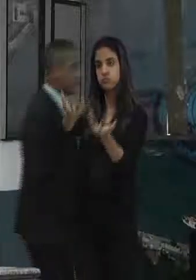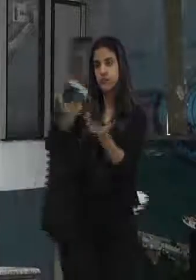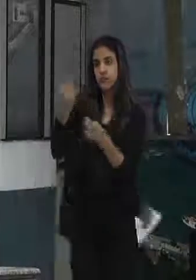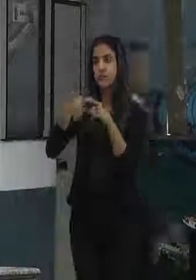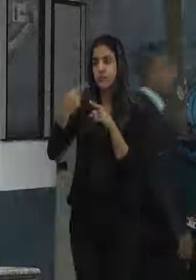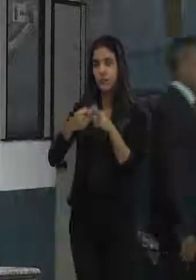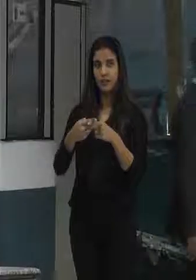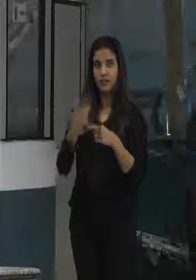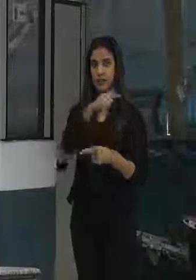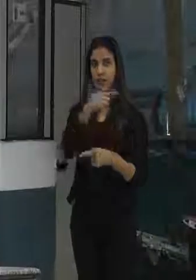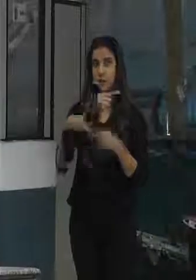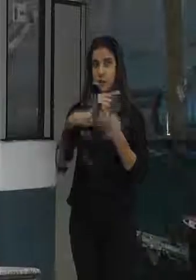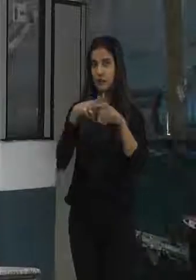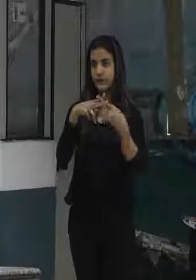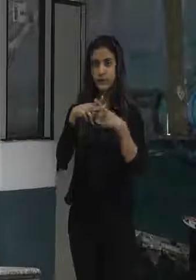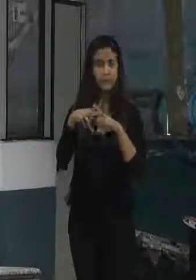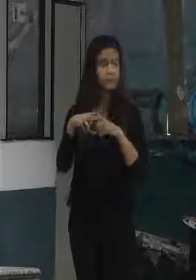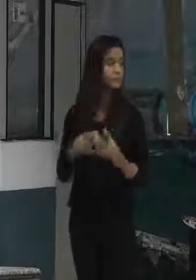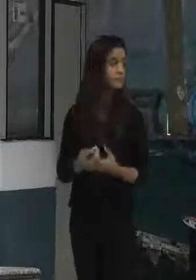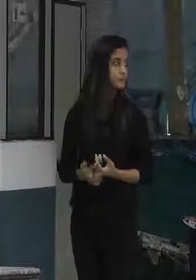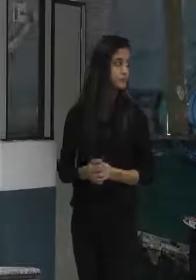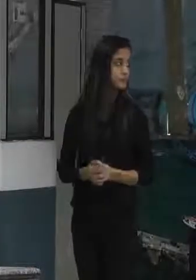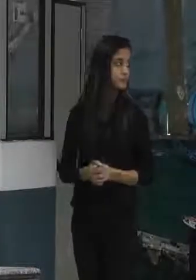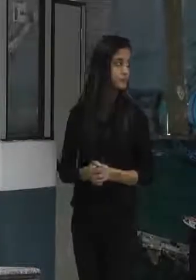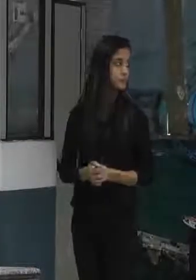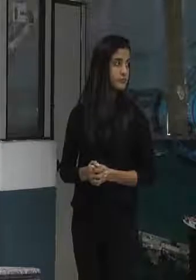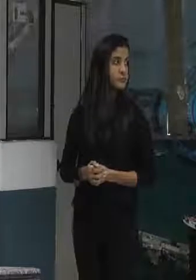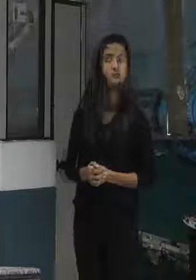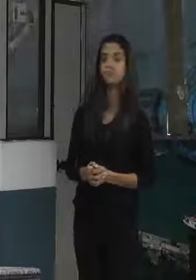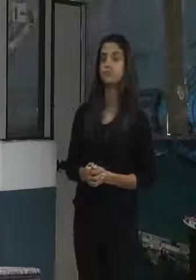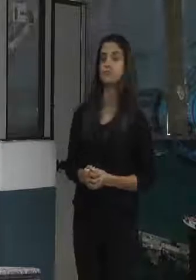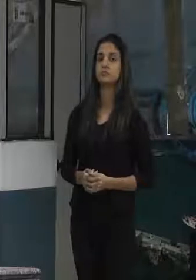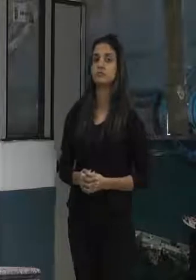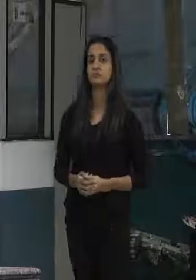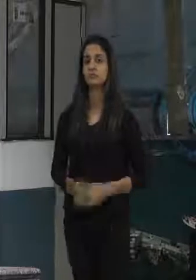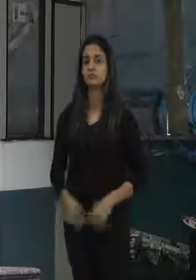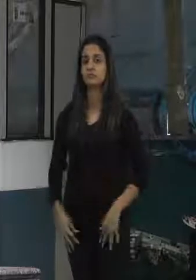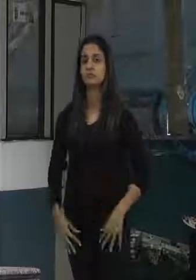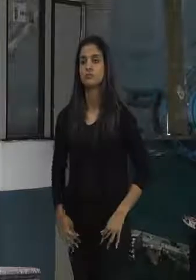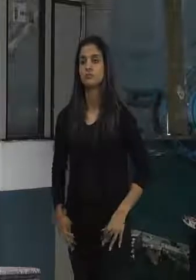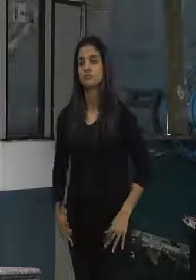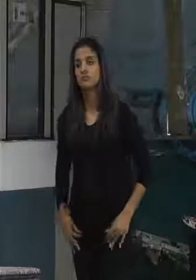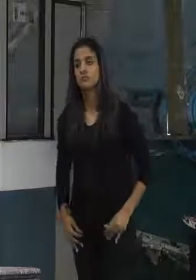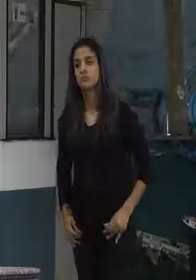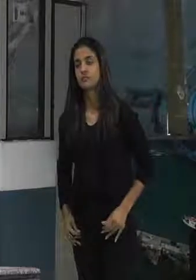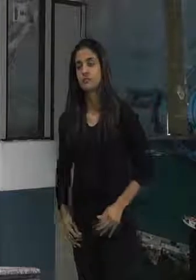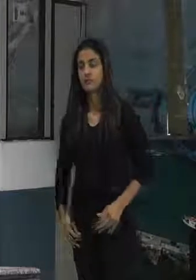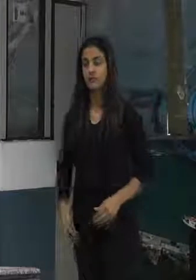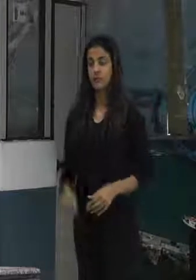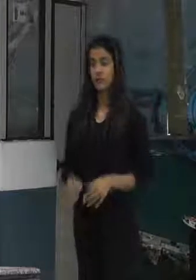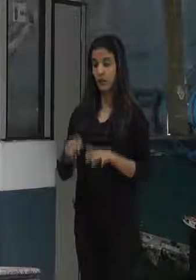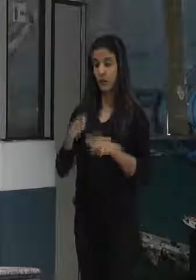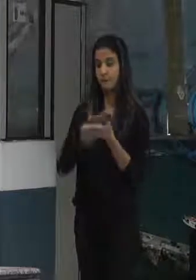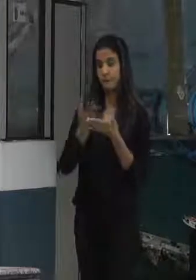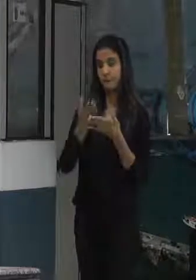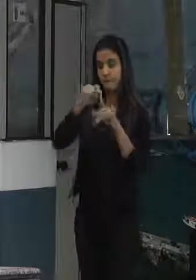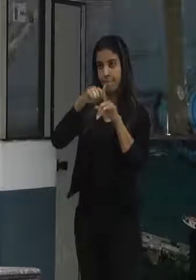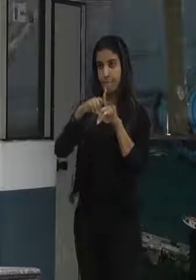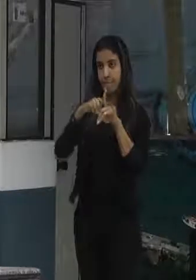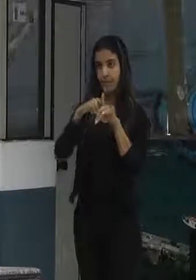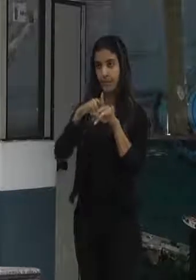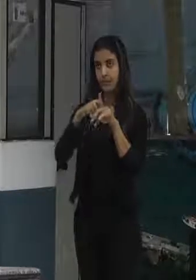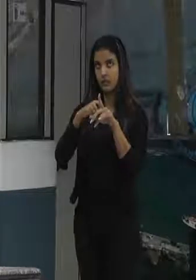de manutenção. Eu fiz recentemente, no início desse ano e agora no início do segundo